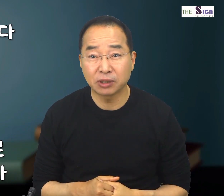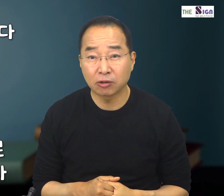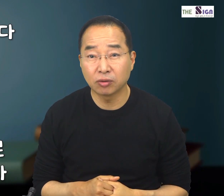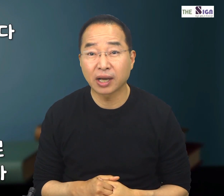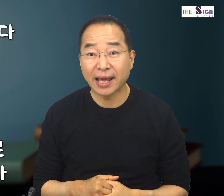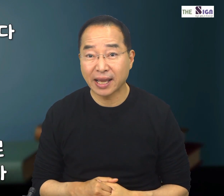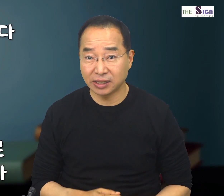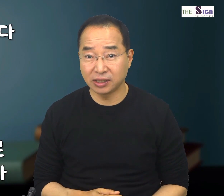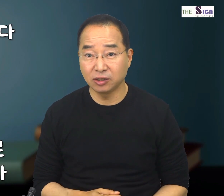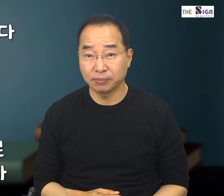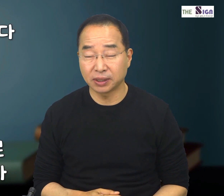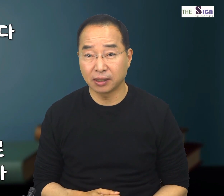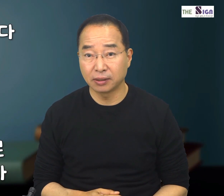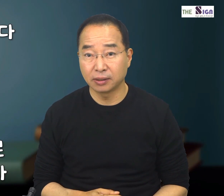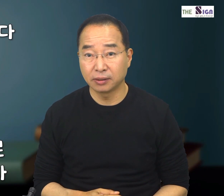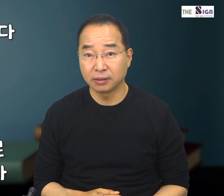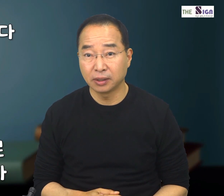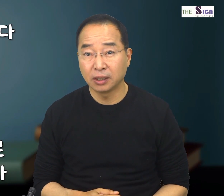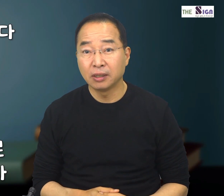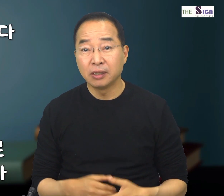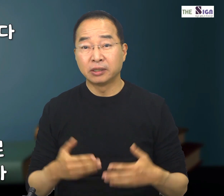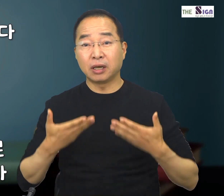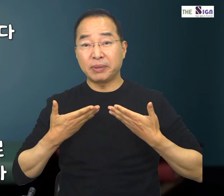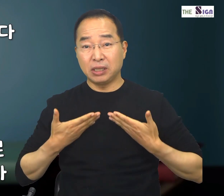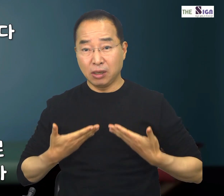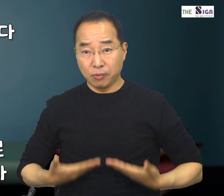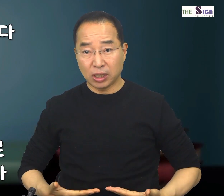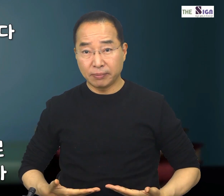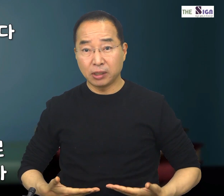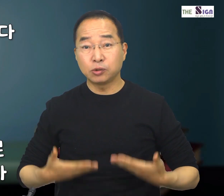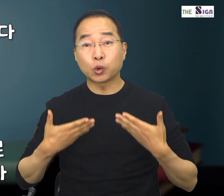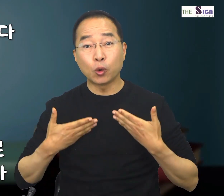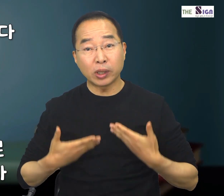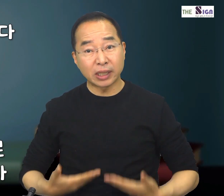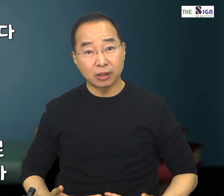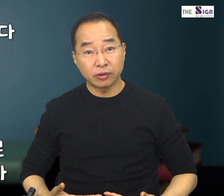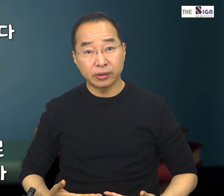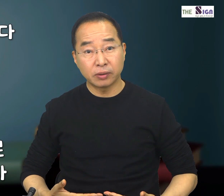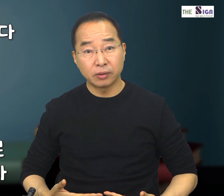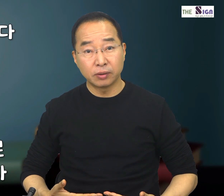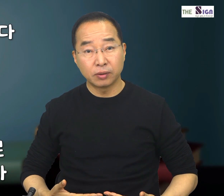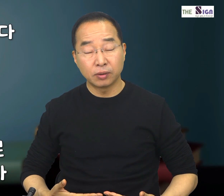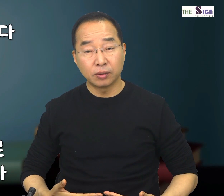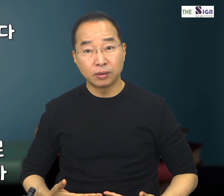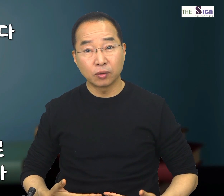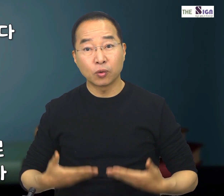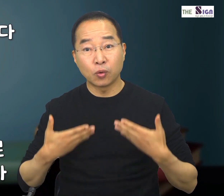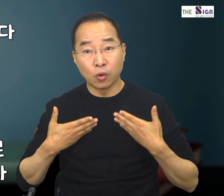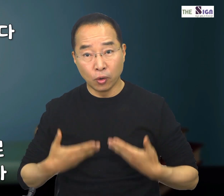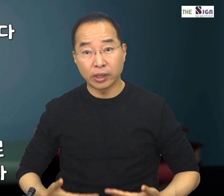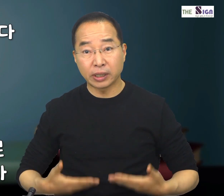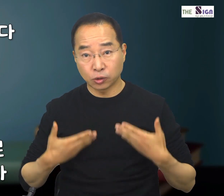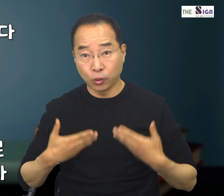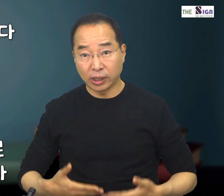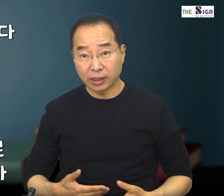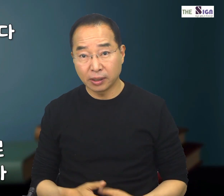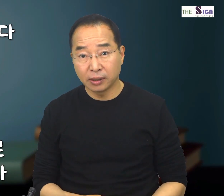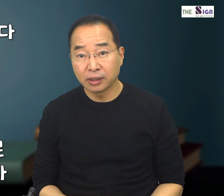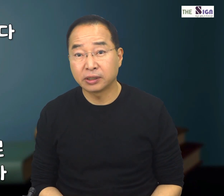참으라고 깔아앉히는 겁니다. 그러면 이건 뭐냐면 조용하다는 거예요. 고요하다, 조용하다.